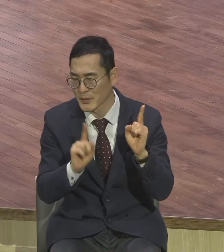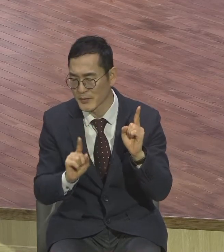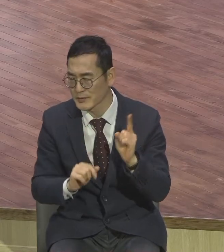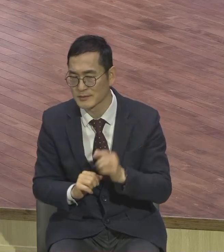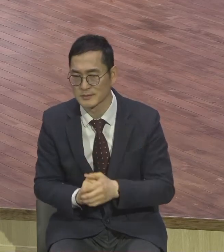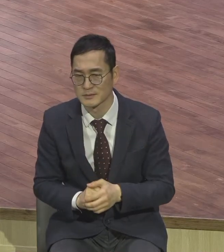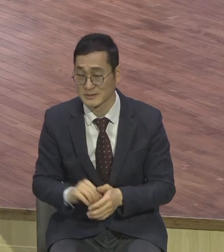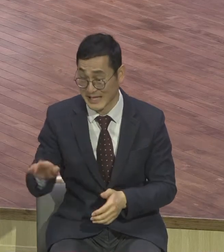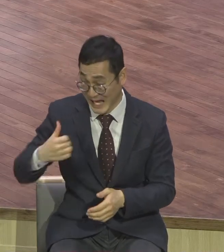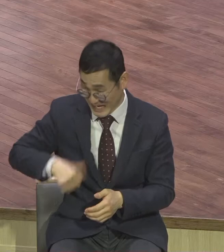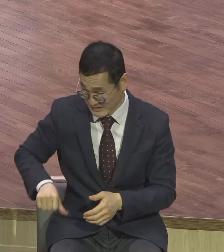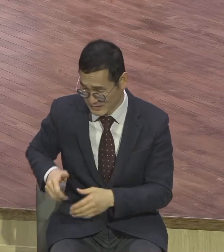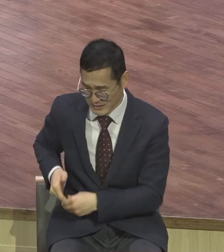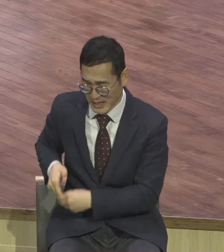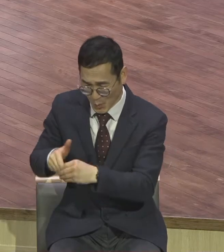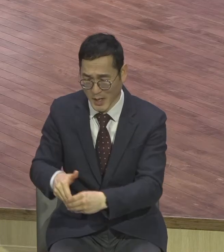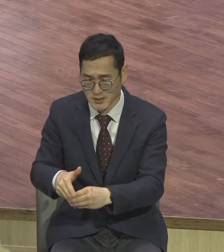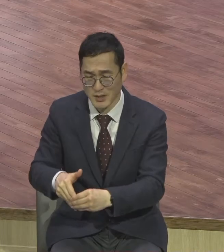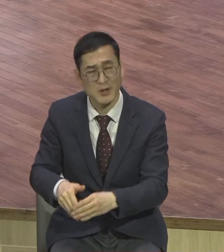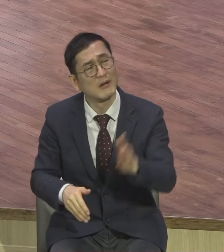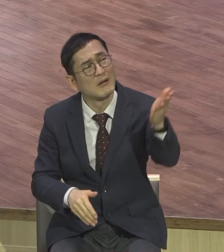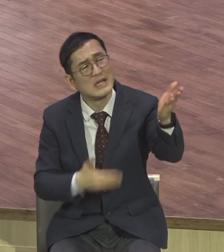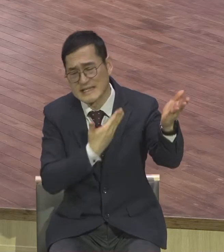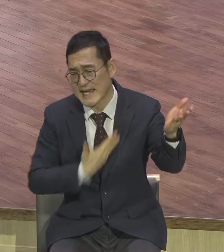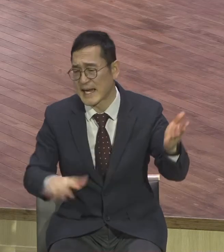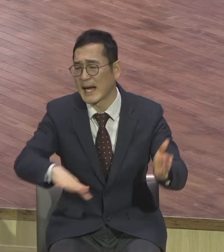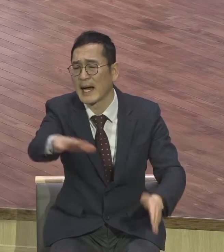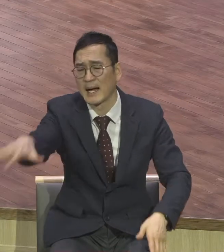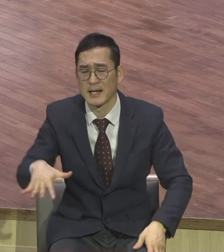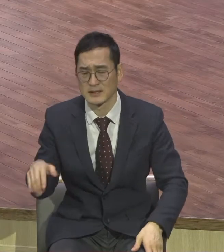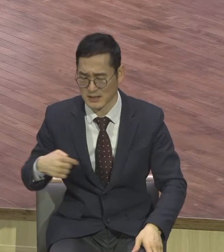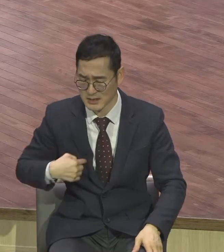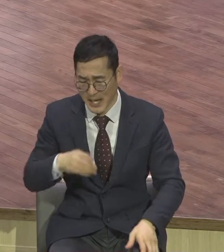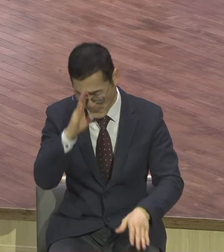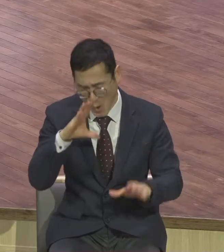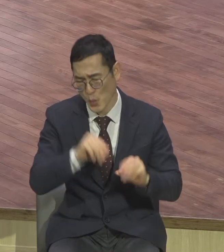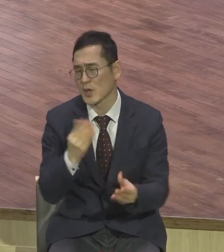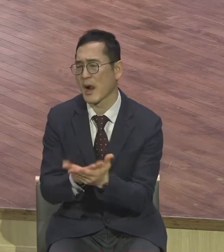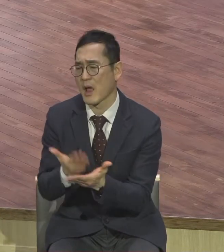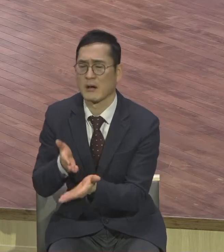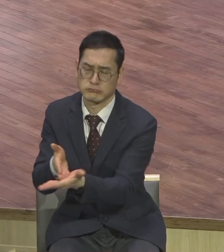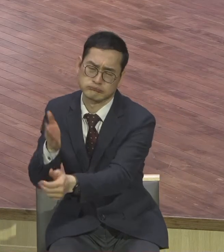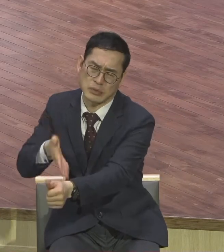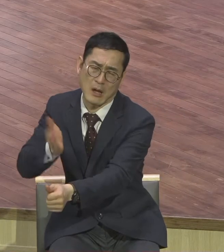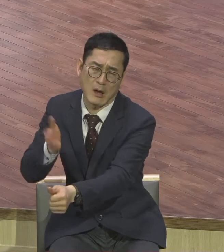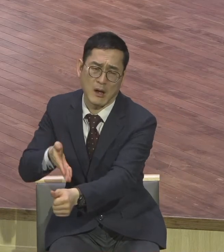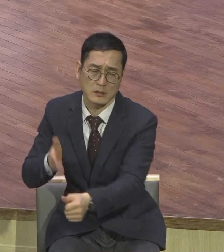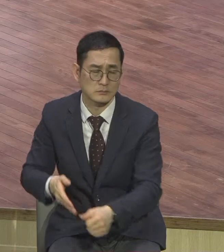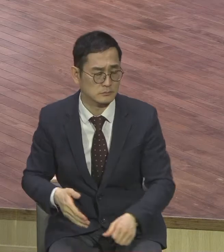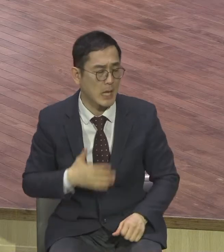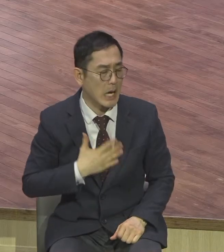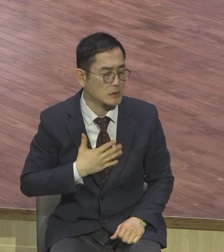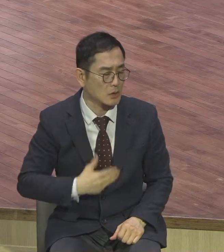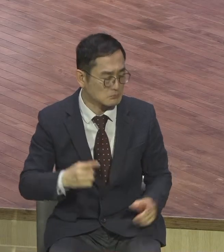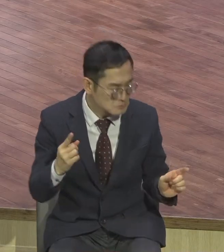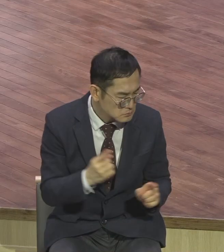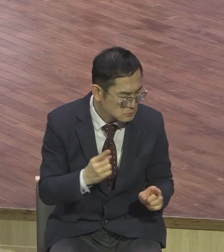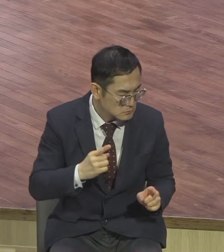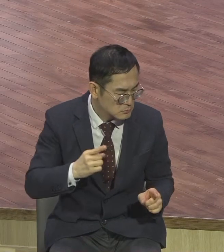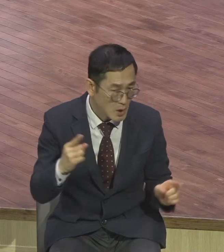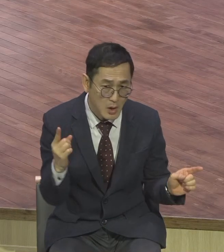우리 아들 데려와서 당신의 제자들에게 우리 아들 고쳐달라 하니까 고쳐지지 못합니다.